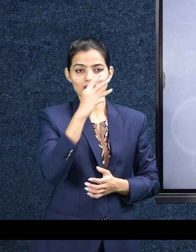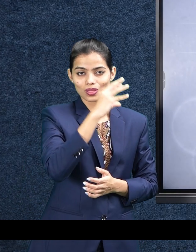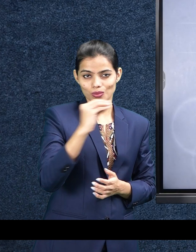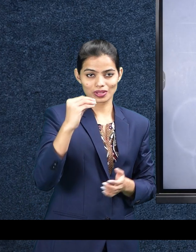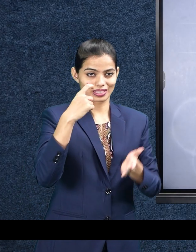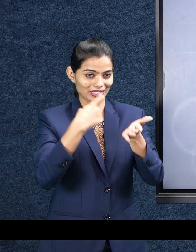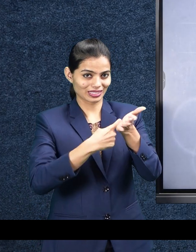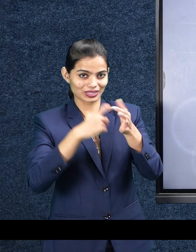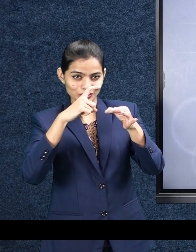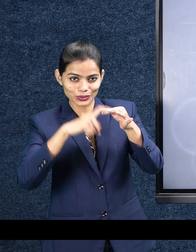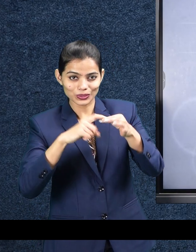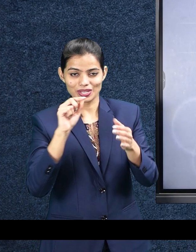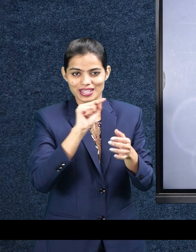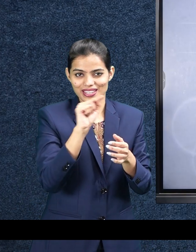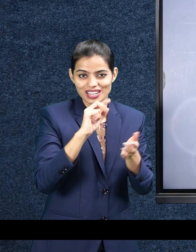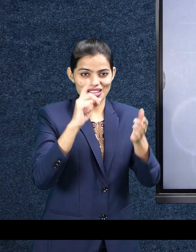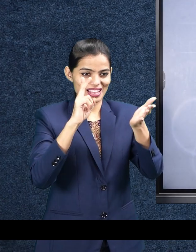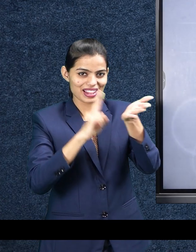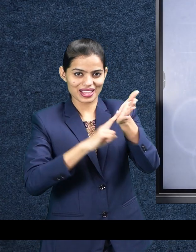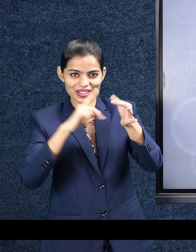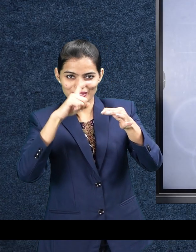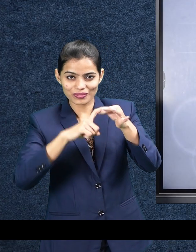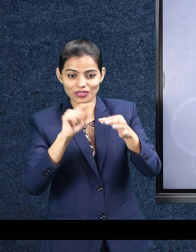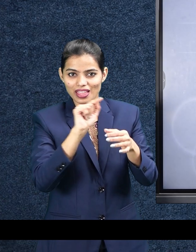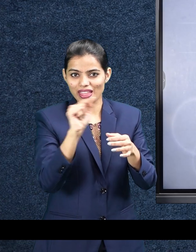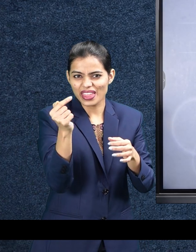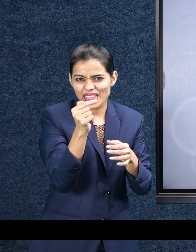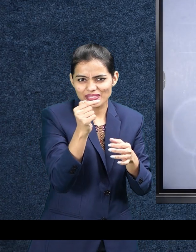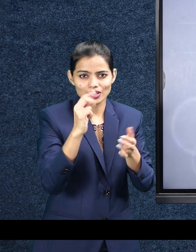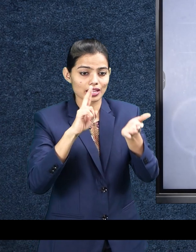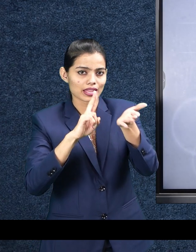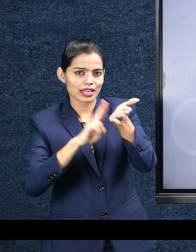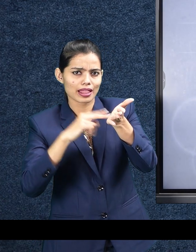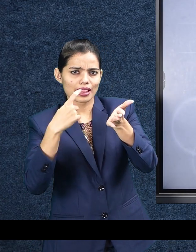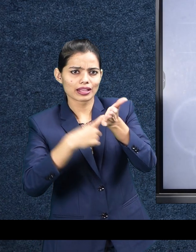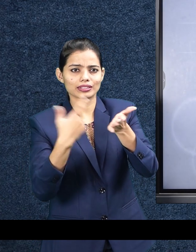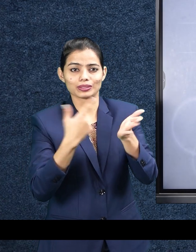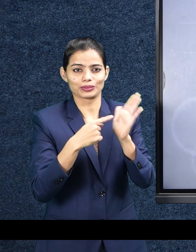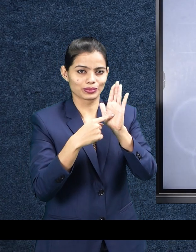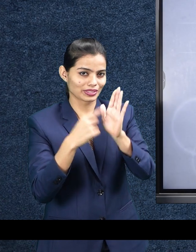மற்றும் RQ ஈடு NQ கழித்தல் NR.